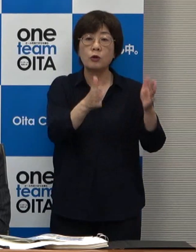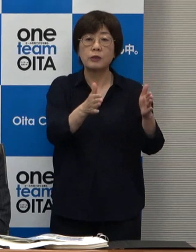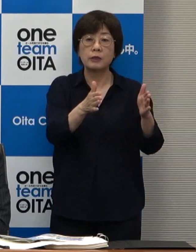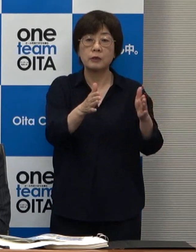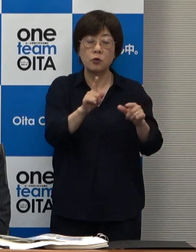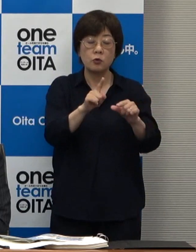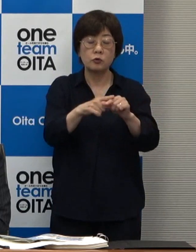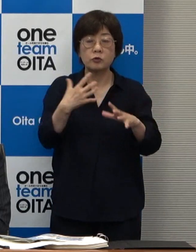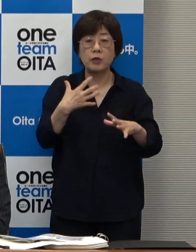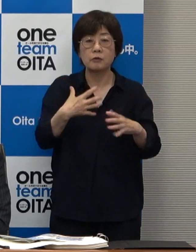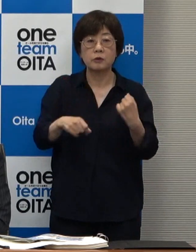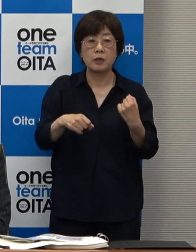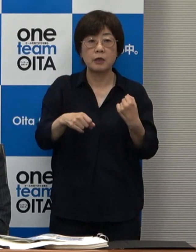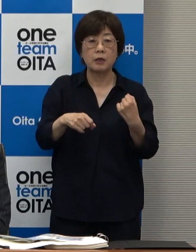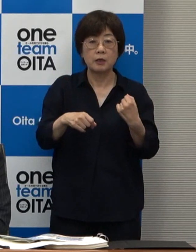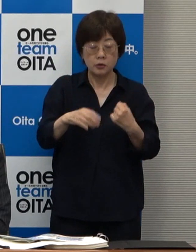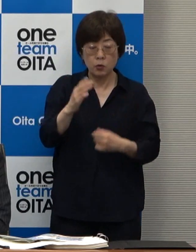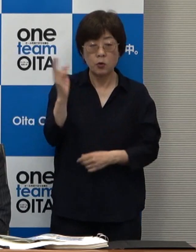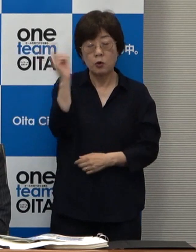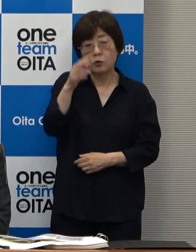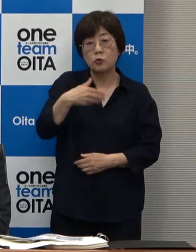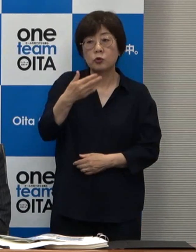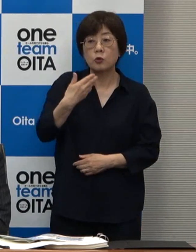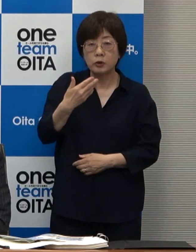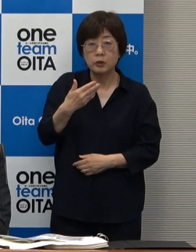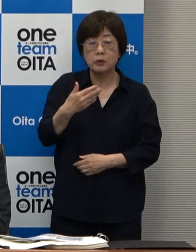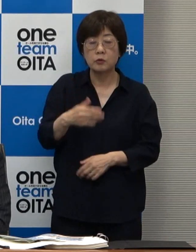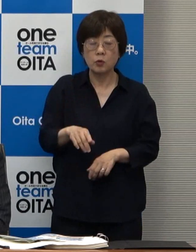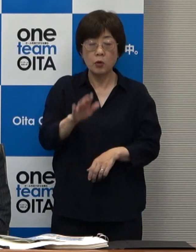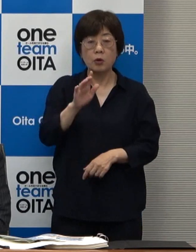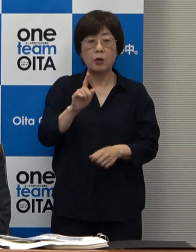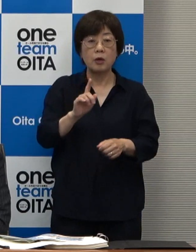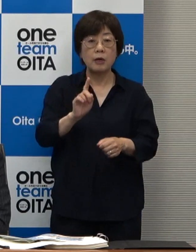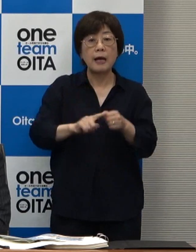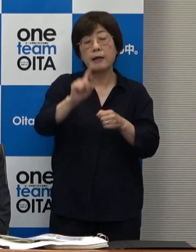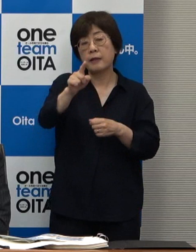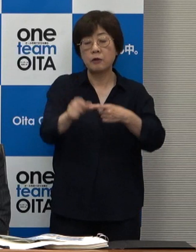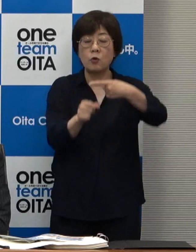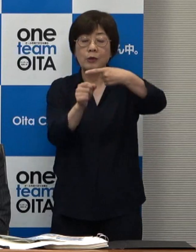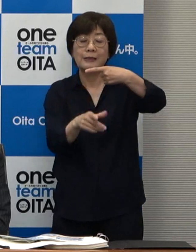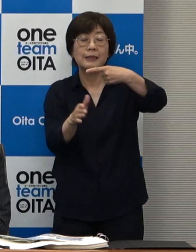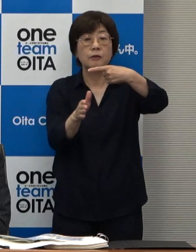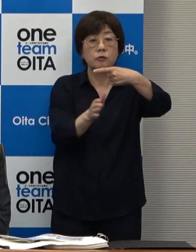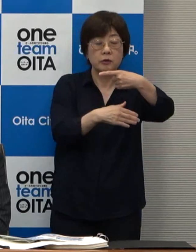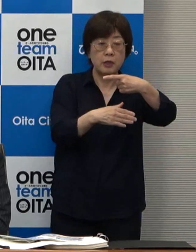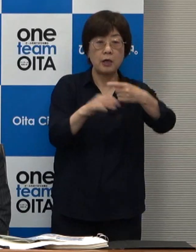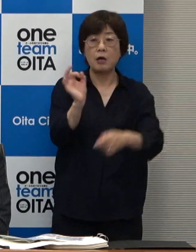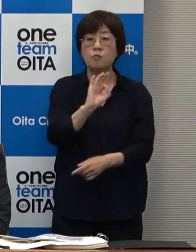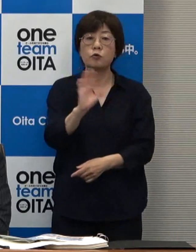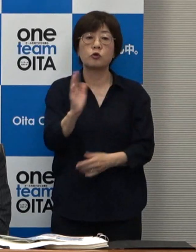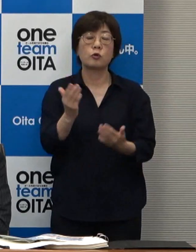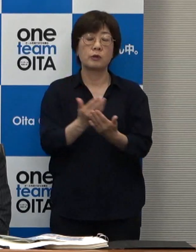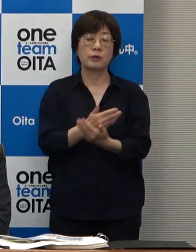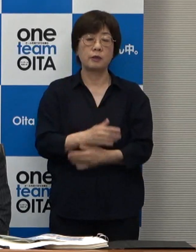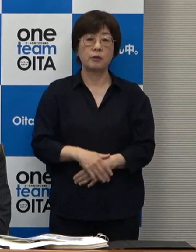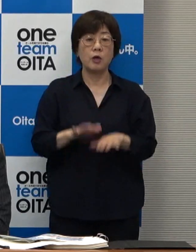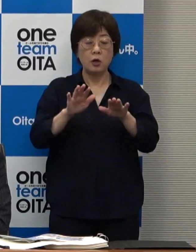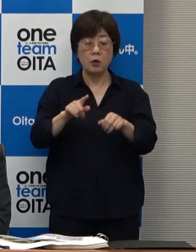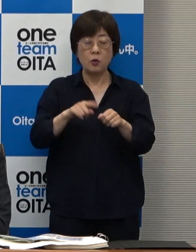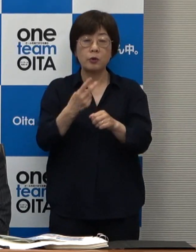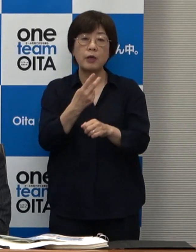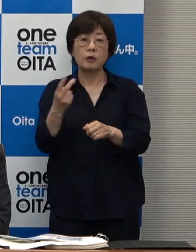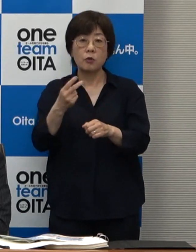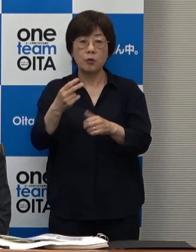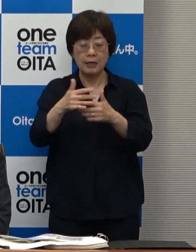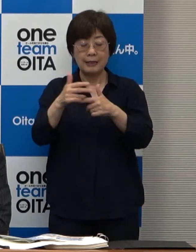費を本年度の3学期から1月から無償化します。本年度はシステム改修費を計